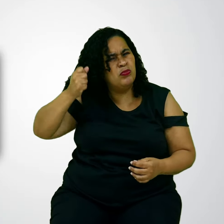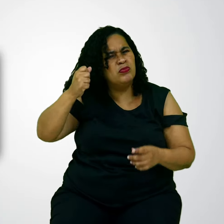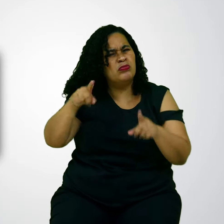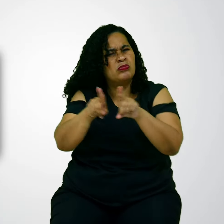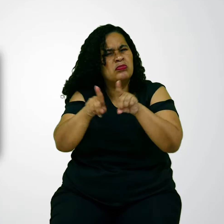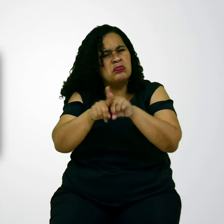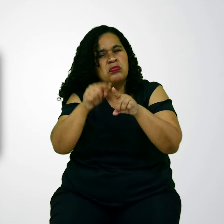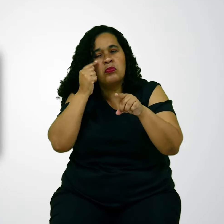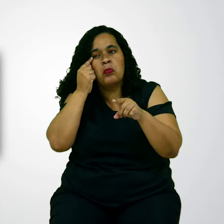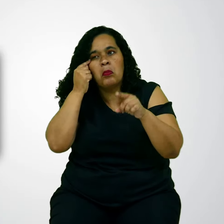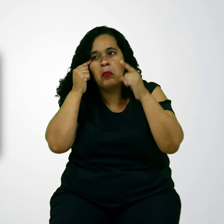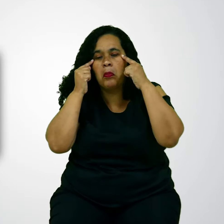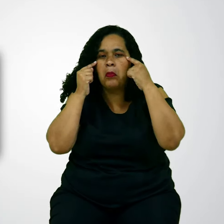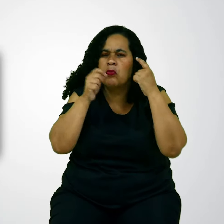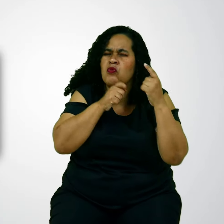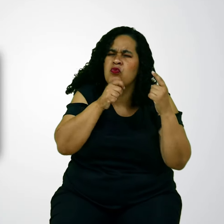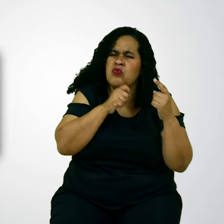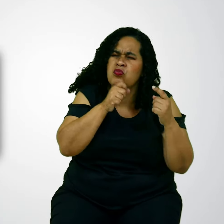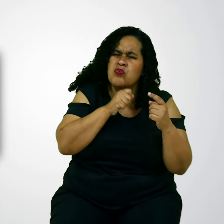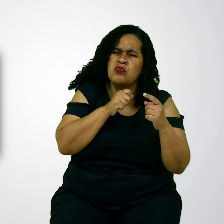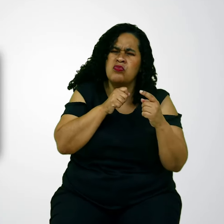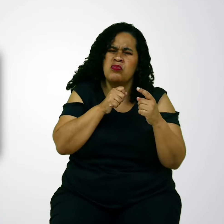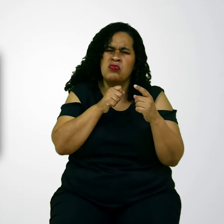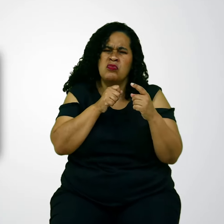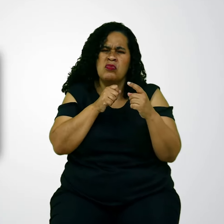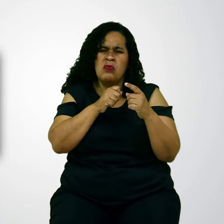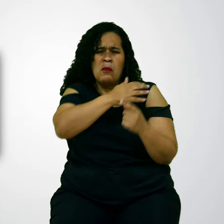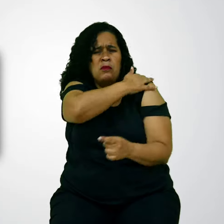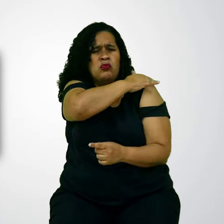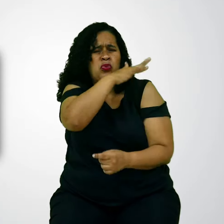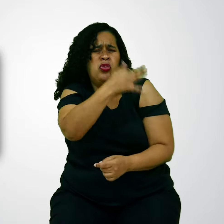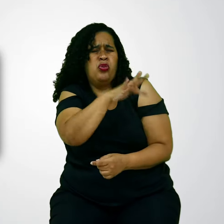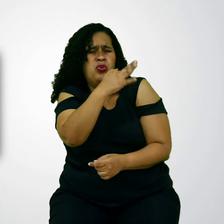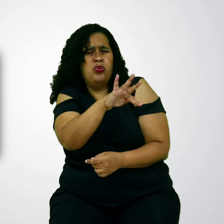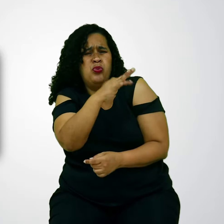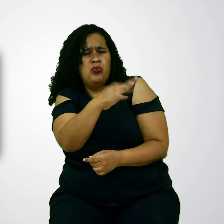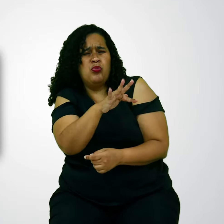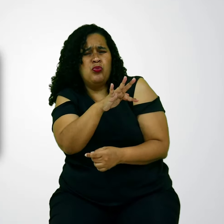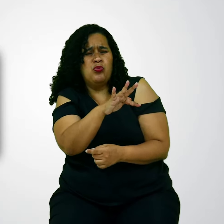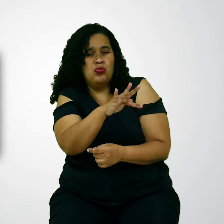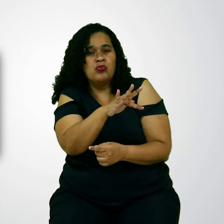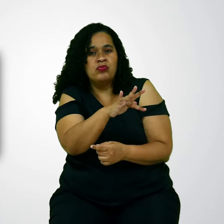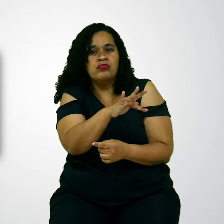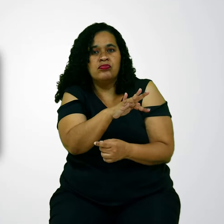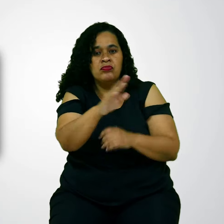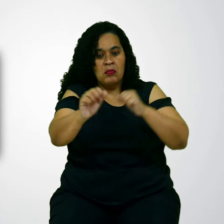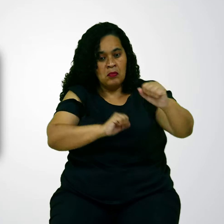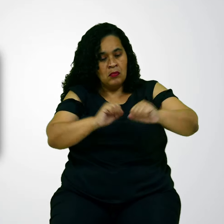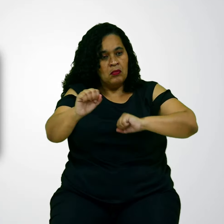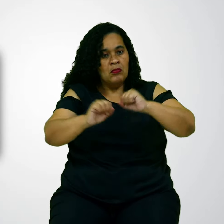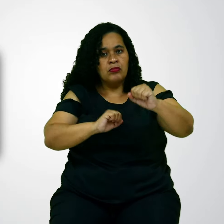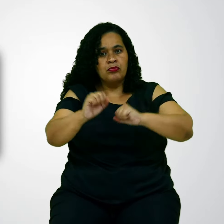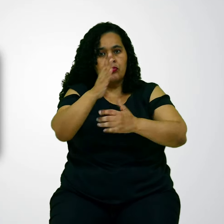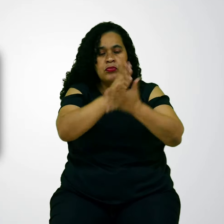irmãos com dores nas costas, que eles começaram a falar em Atos capítulo 2, e o Espírito tomou conta daquela gente.